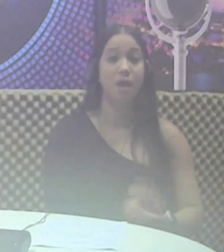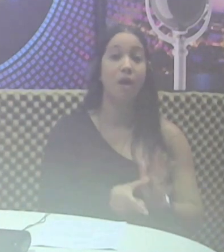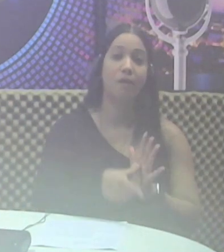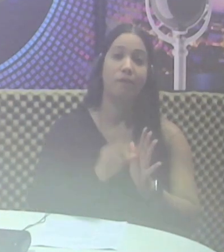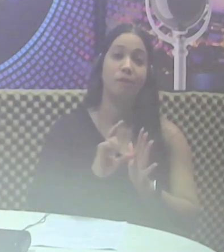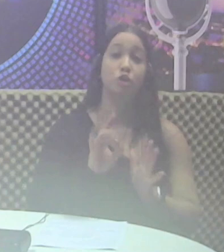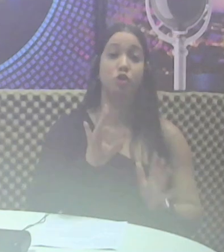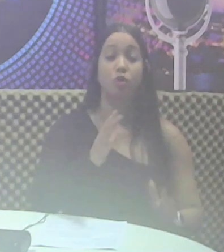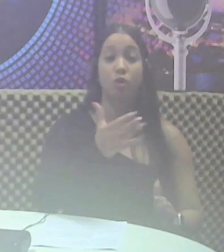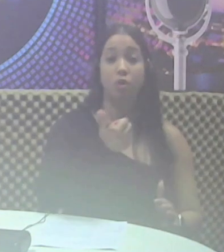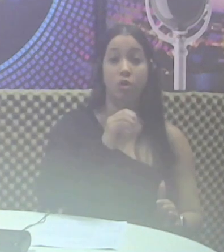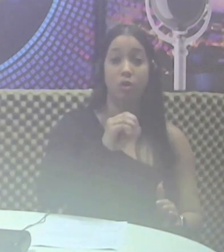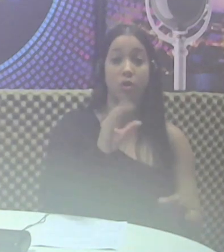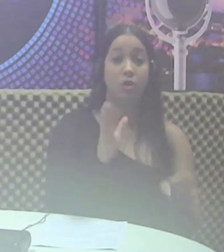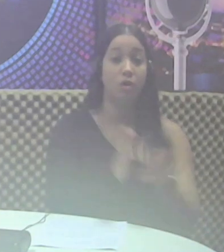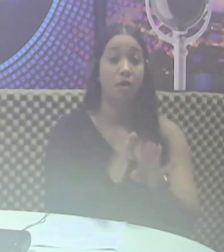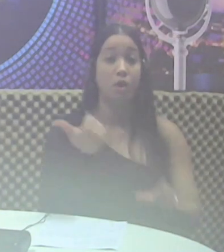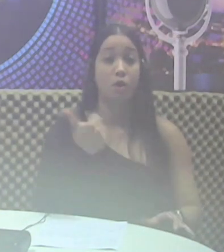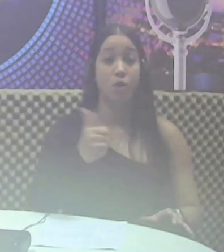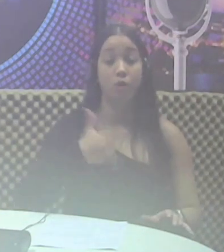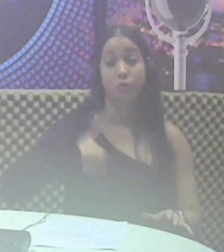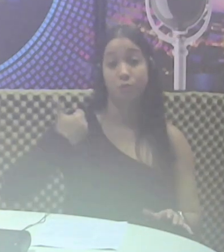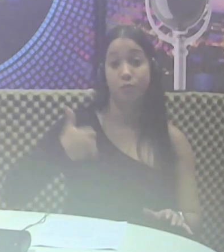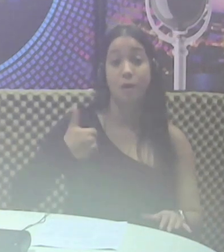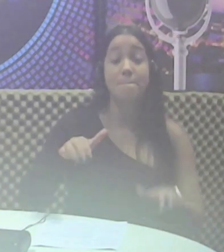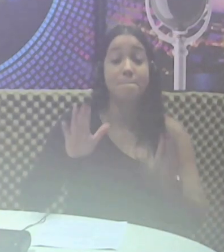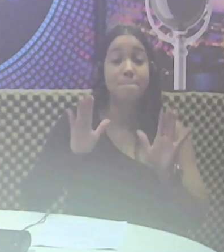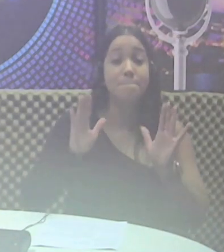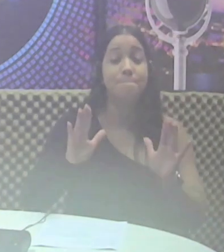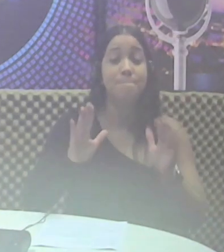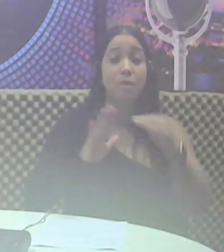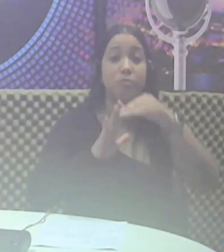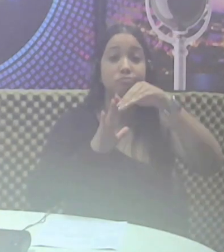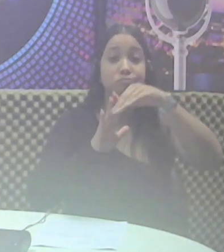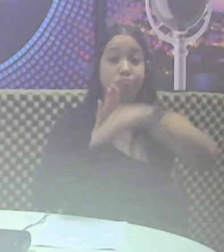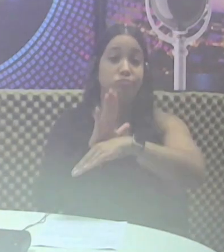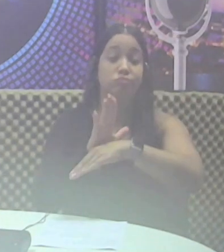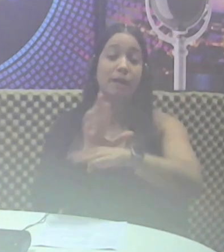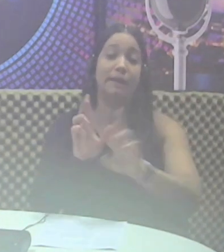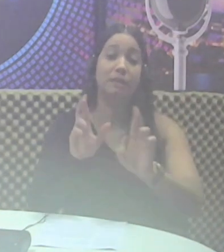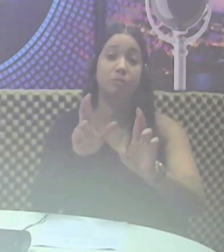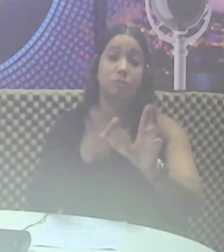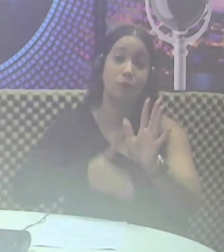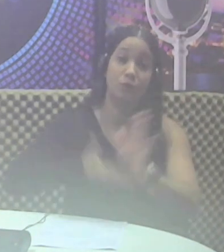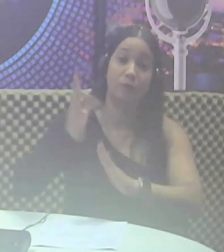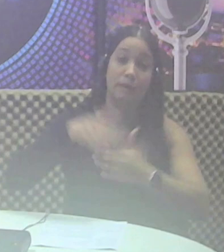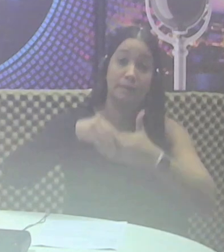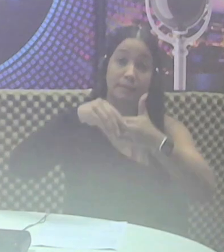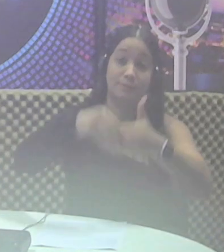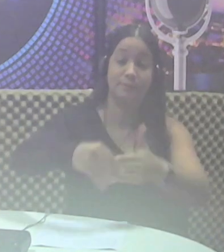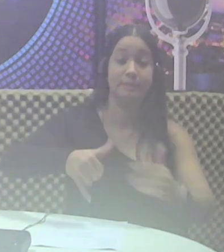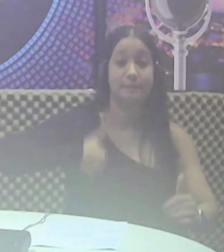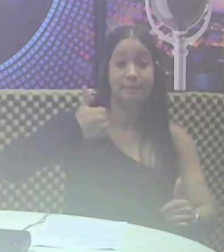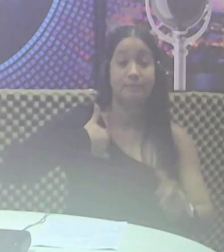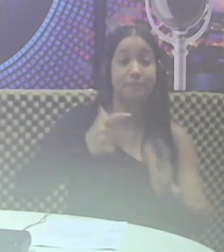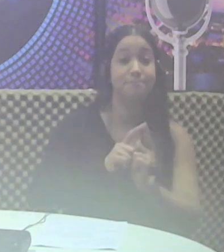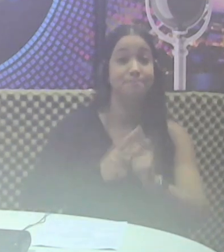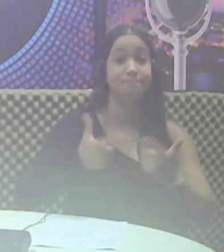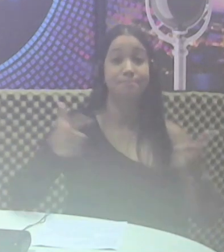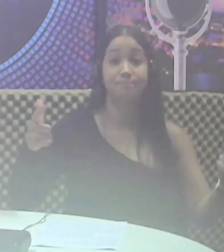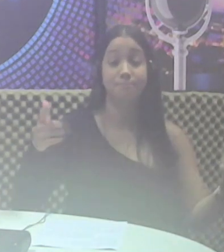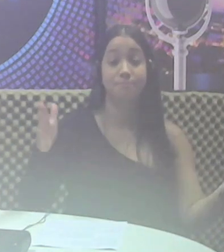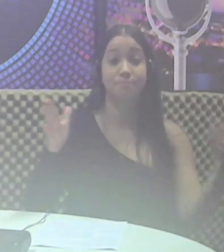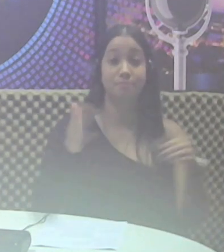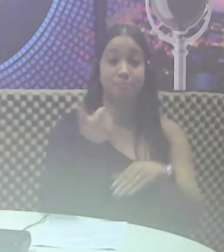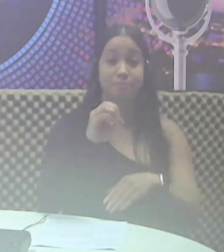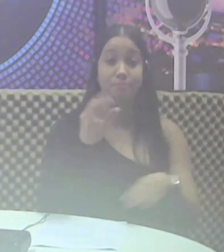a 10 e 11 anos de idade, mas com a baixa procura pelos responsáveis, a faixa etária foi ampliada para